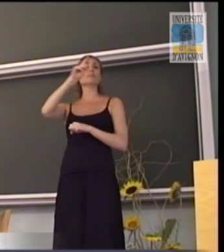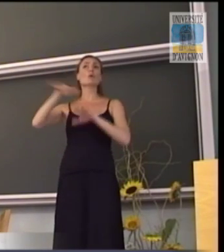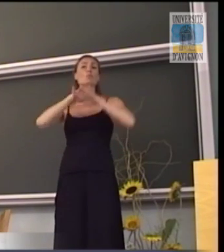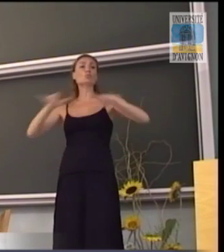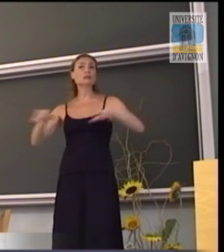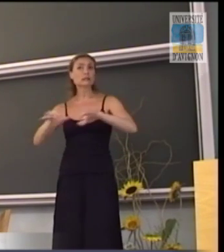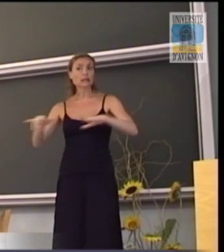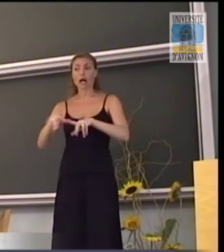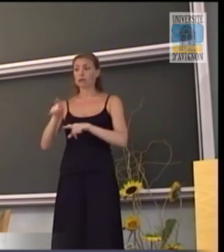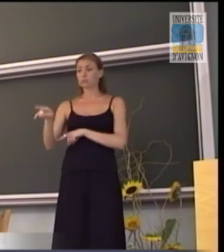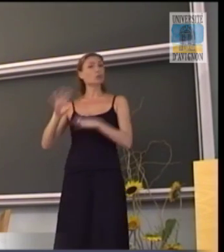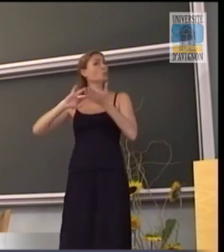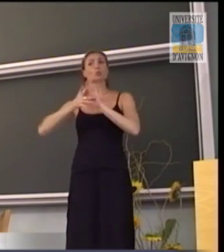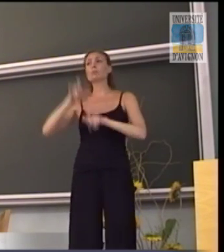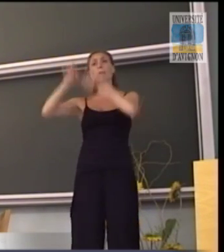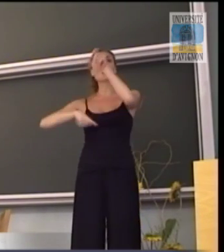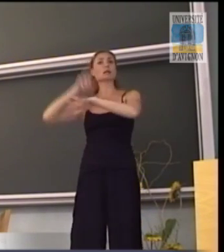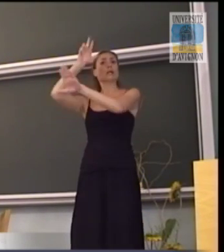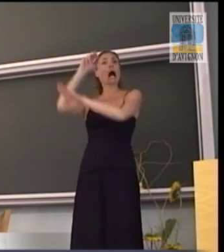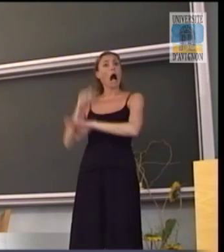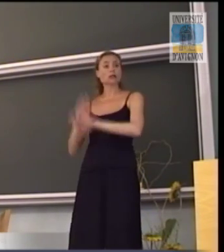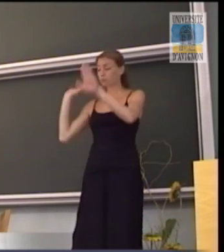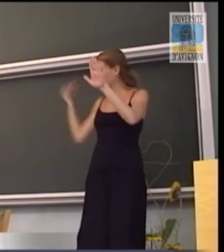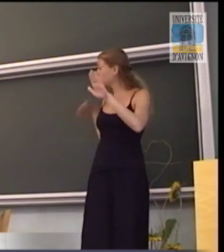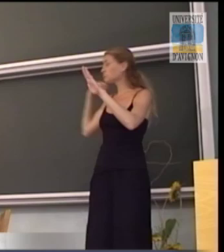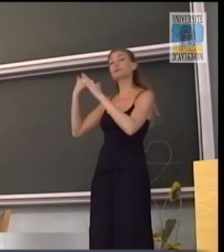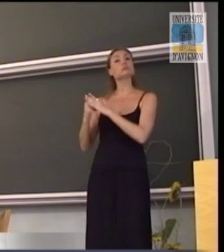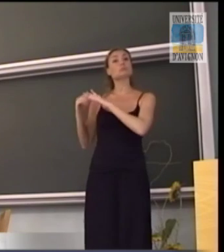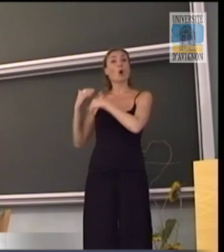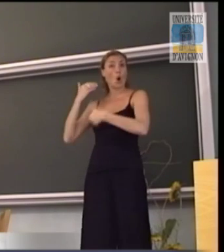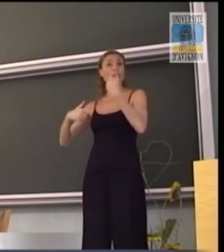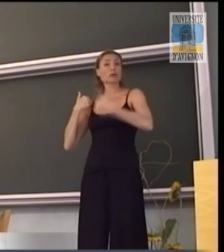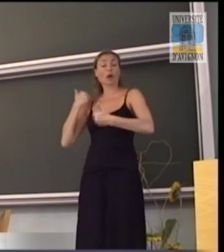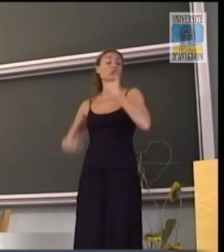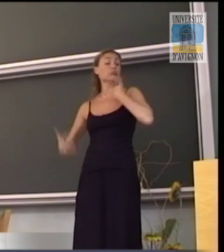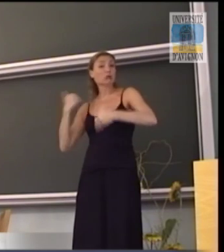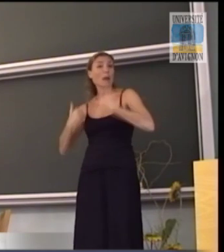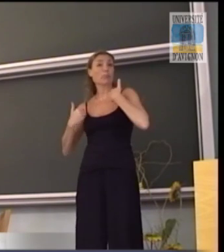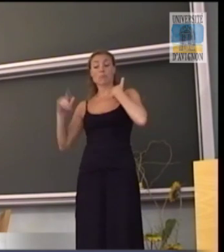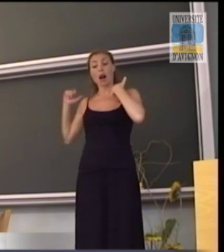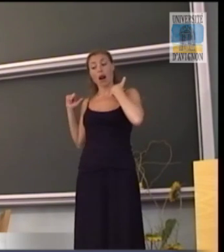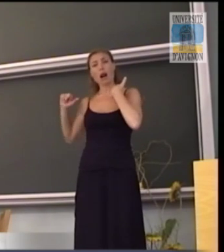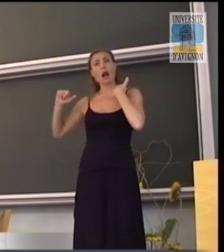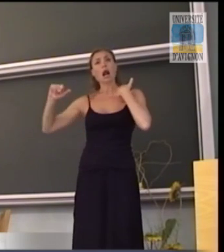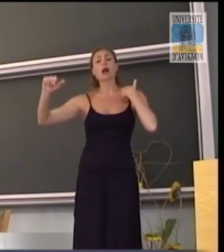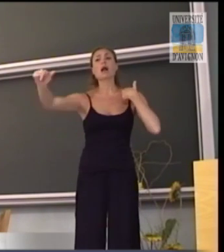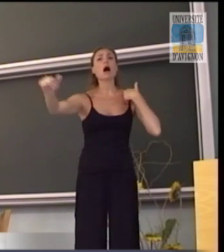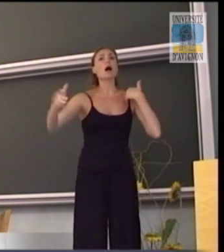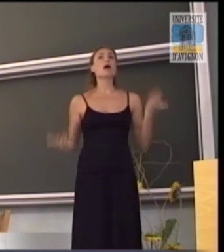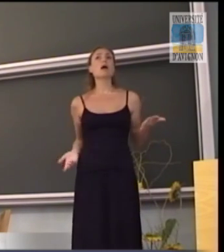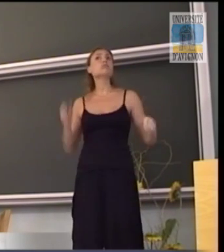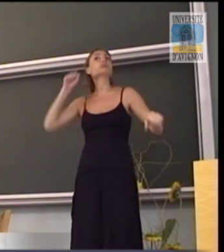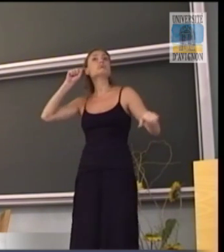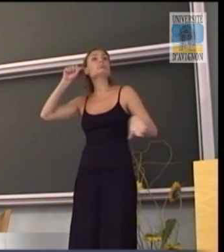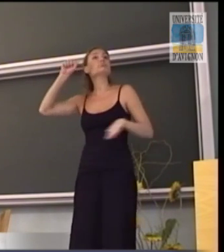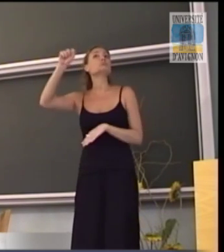tout le monde s'incline pour saluer ce talent. Des artistes que tout le monde a à un moment ou l'autre croisé,